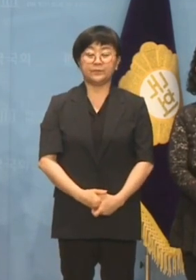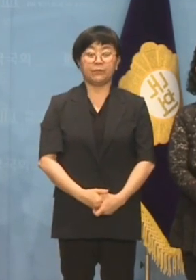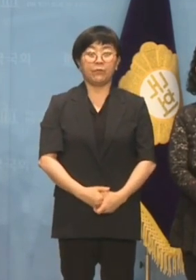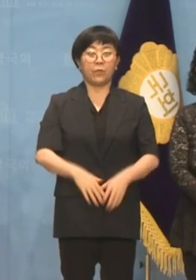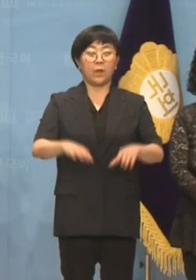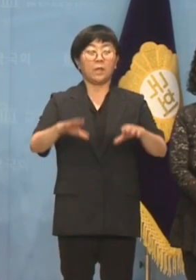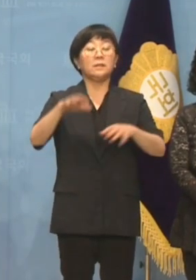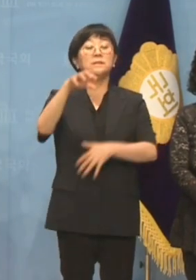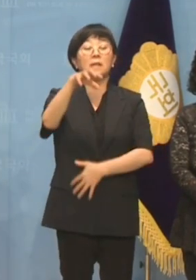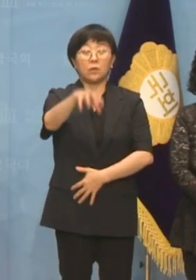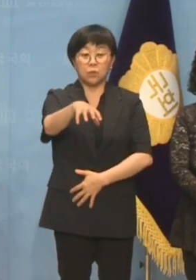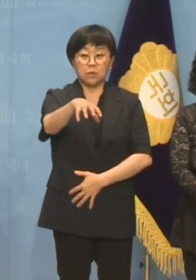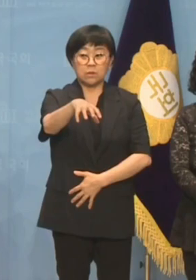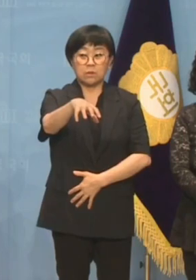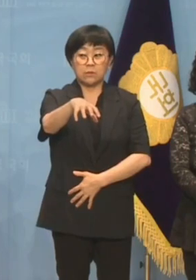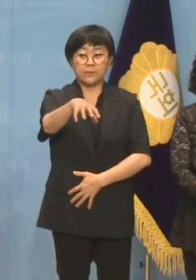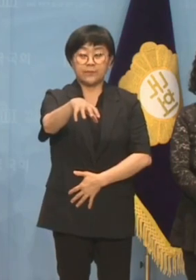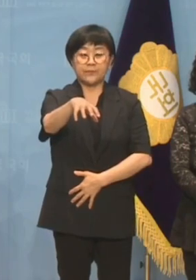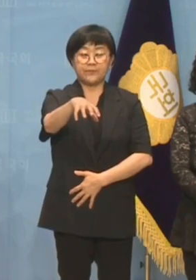총회 장소에서